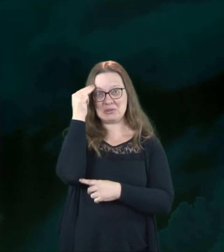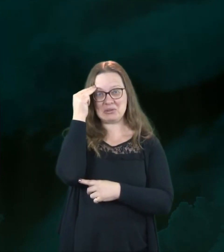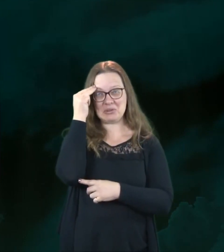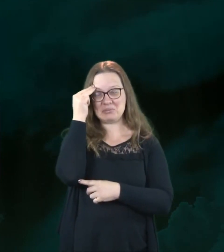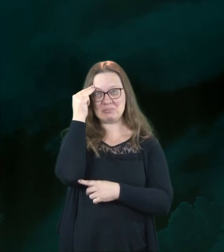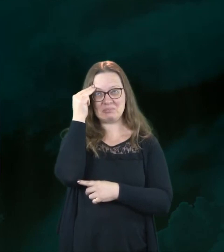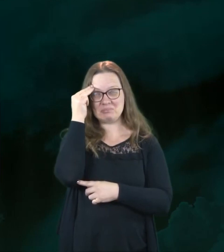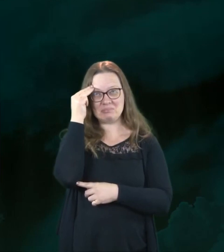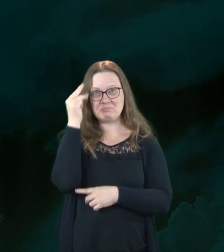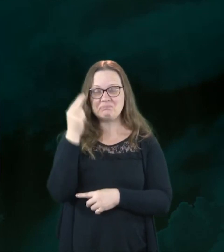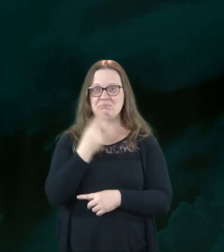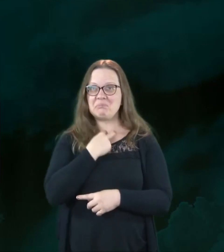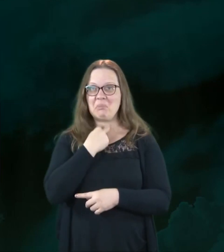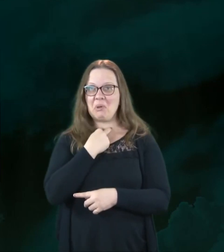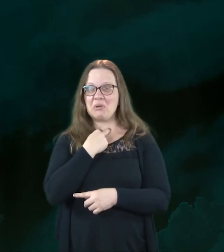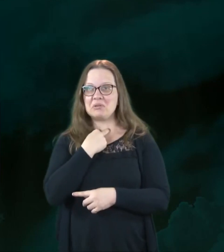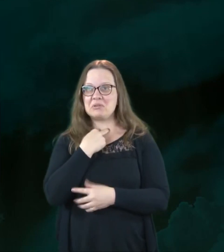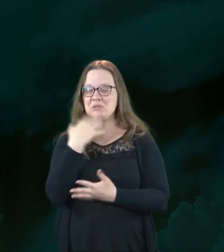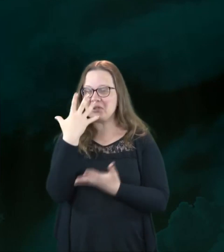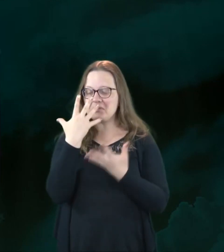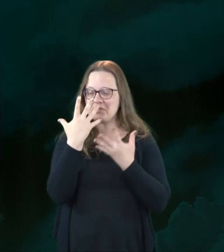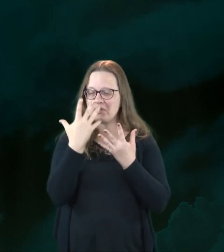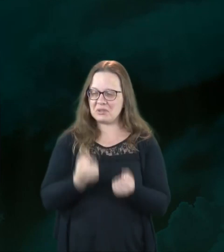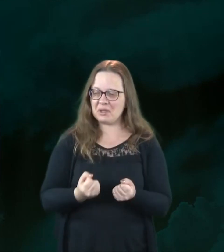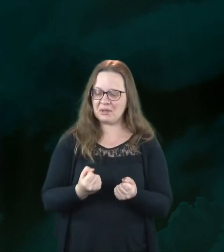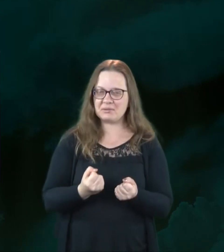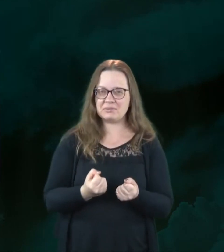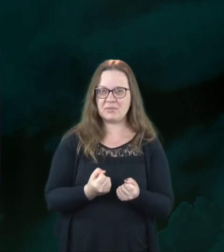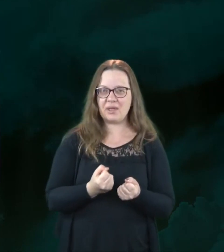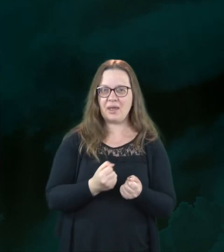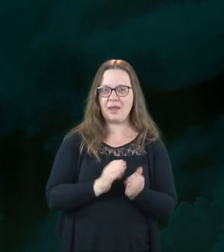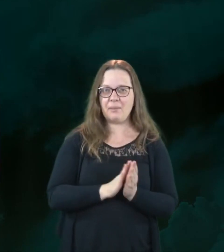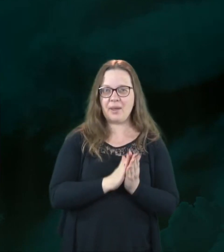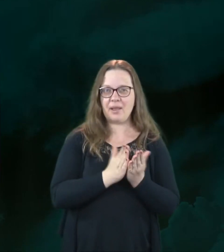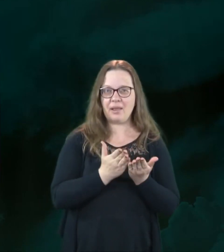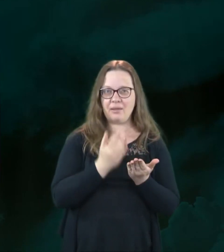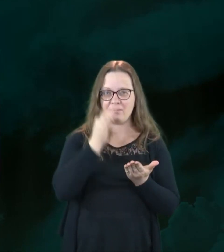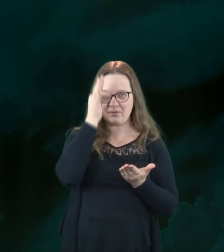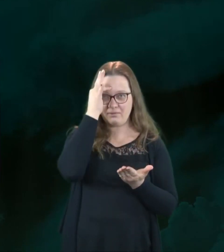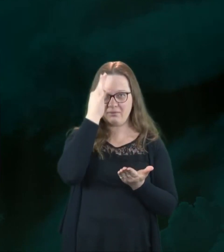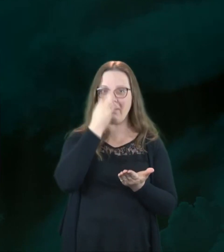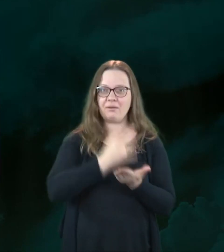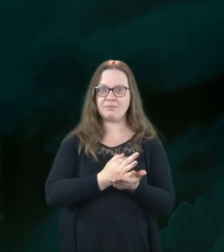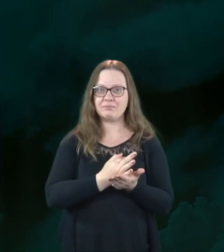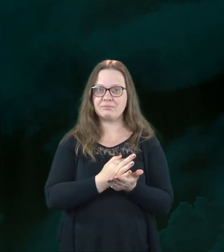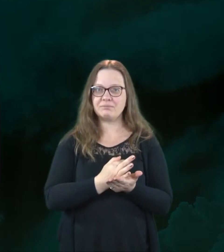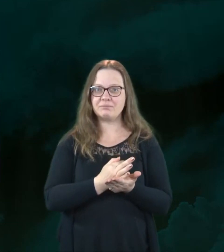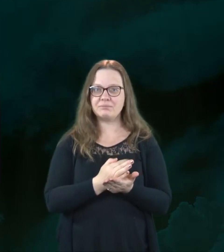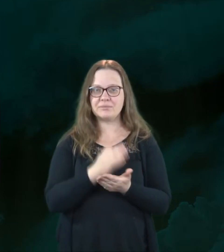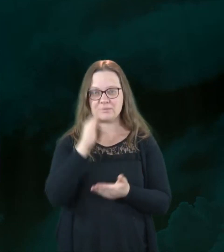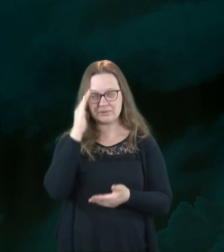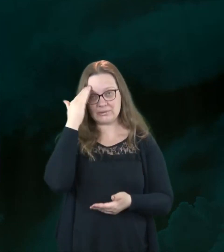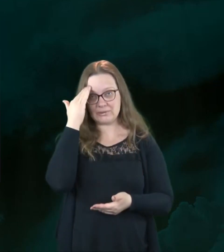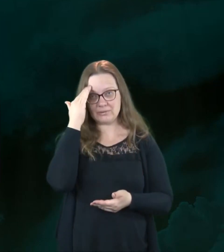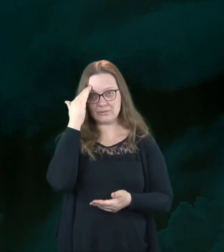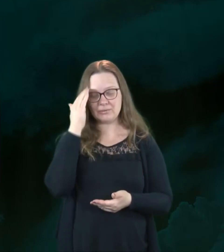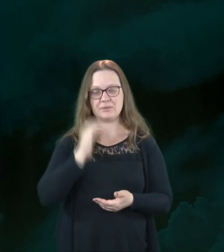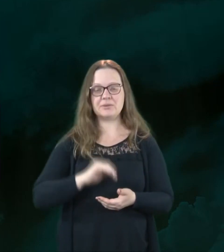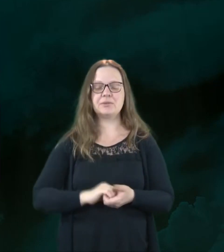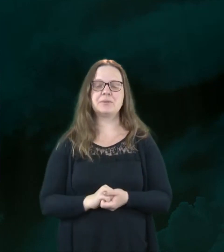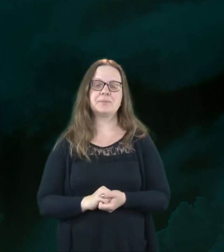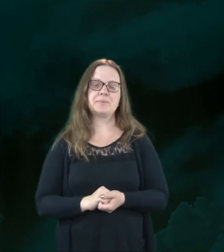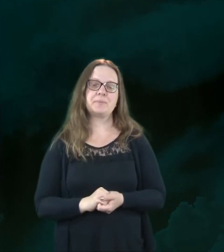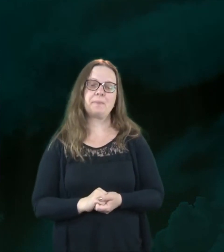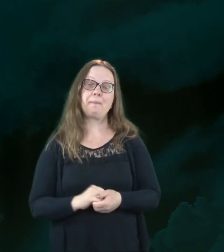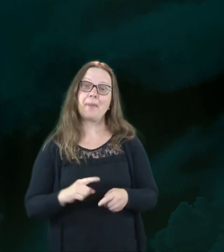a palavra, essa palavra também vai embora. Bate aqui no portão, aqui não estou preocupado com isso não quero isso não, tá?